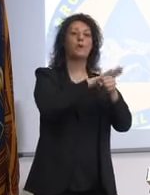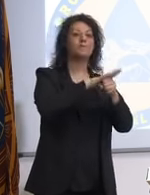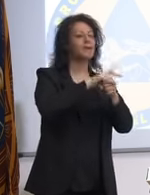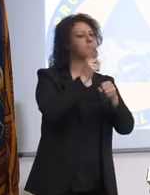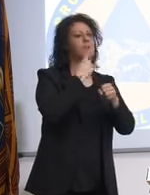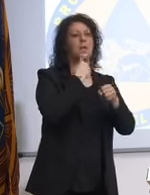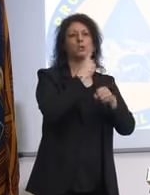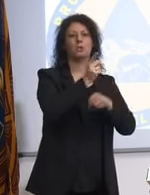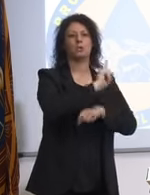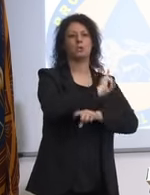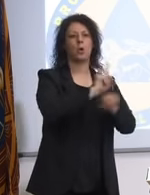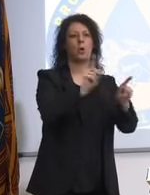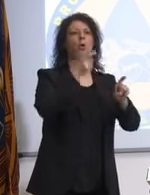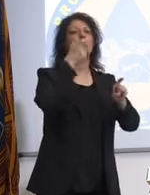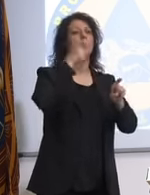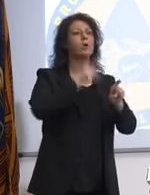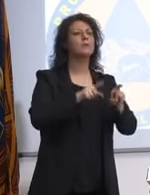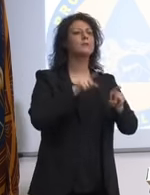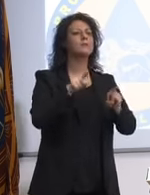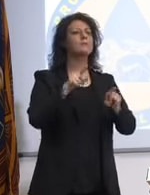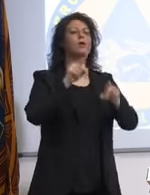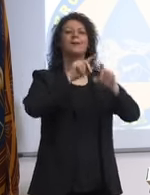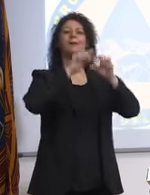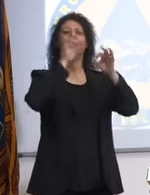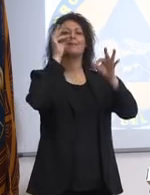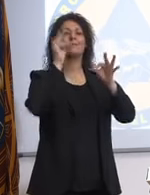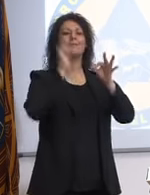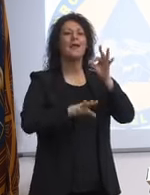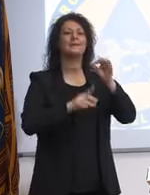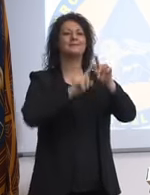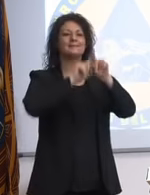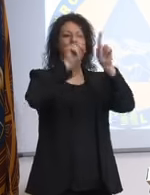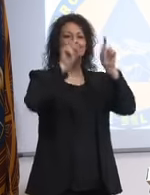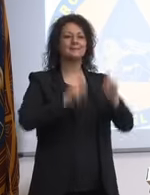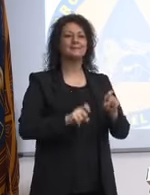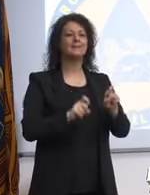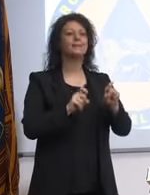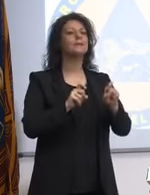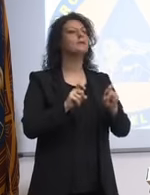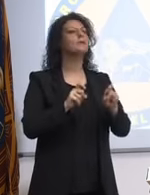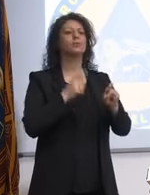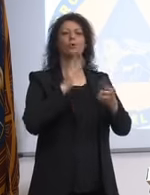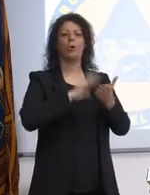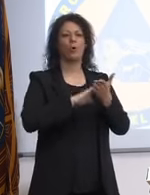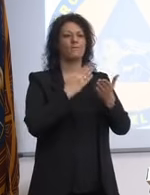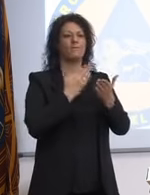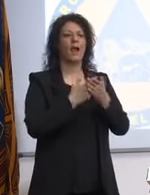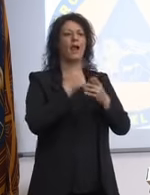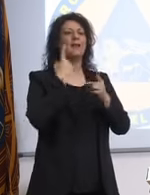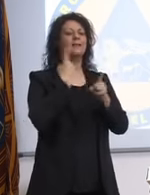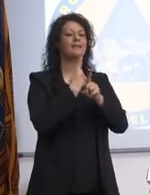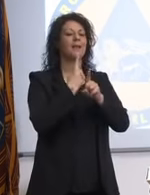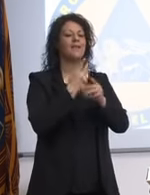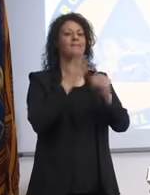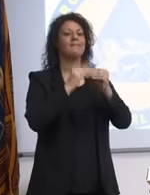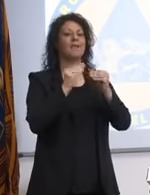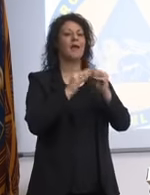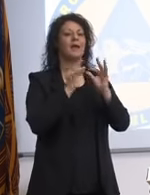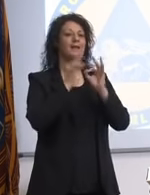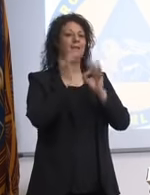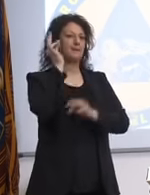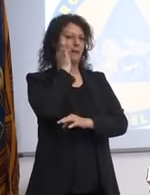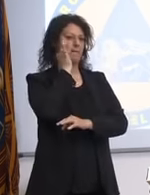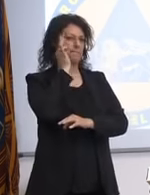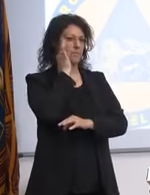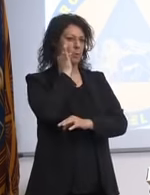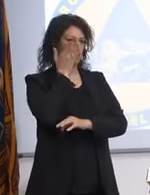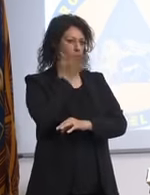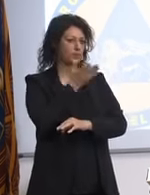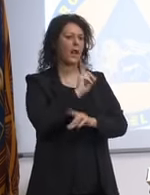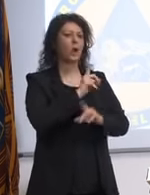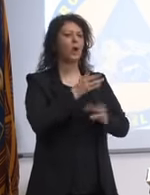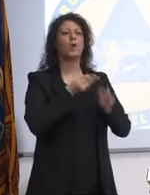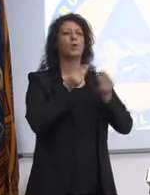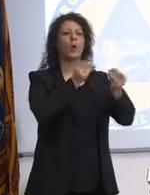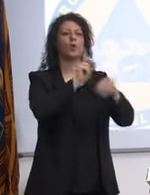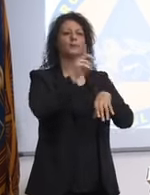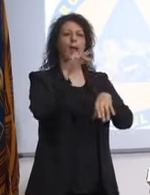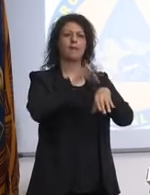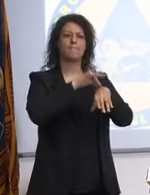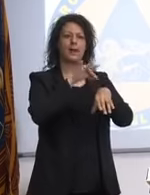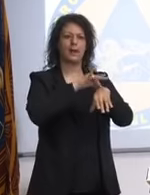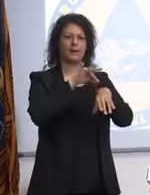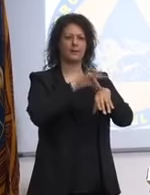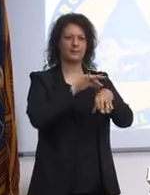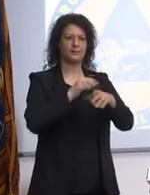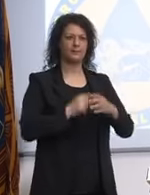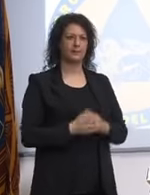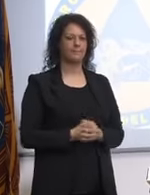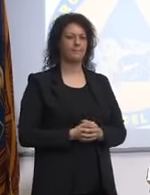se positivo, deve attendere l'esito del tampone. Ora lei dice che confermi o meno la positività. Lei